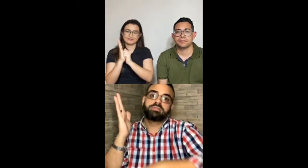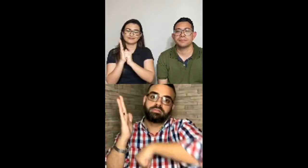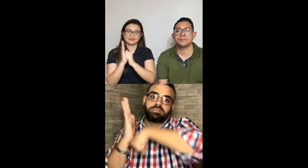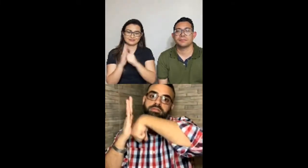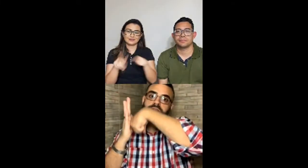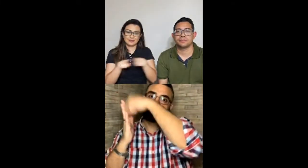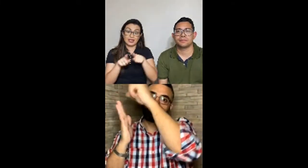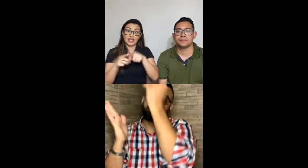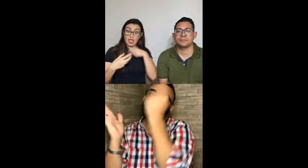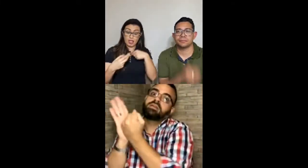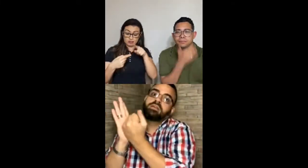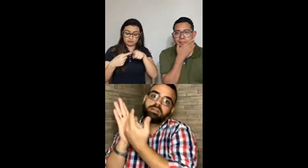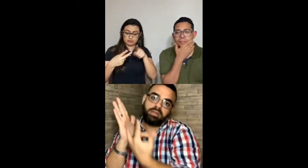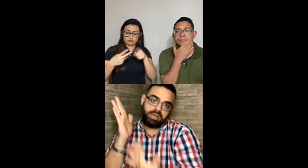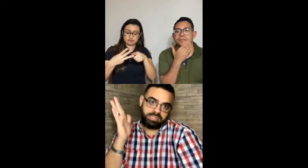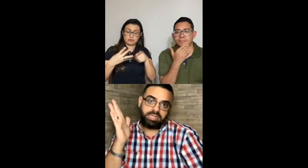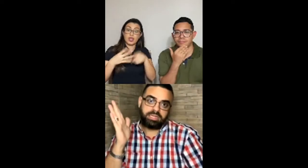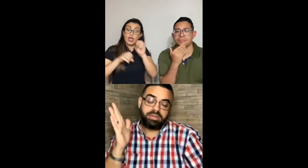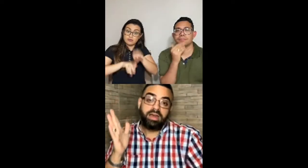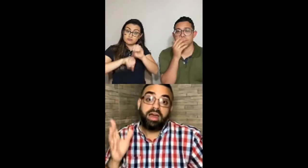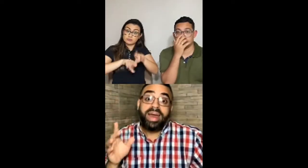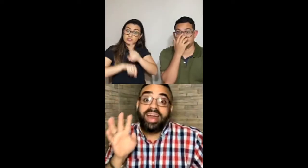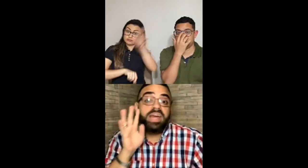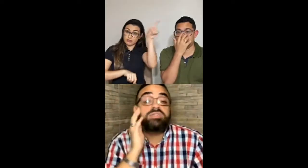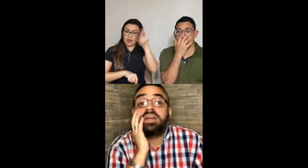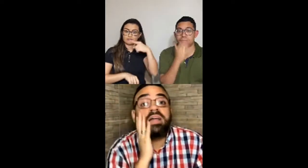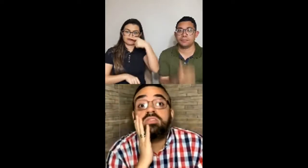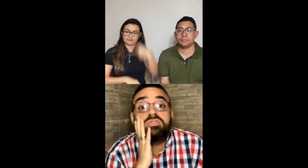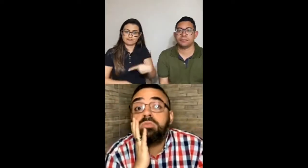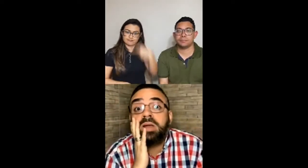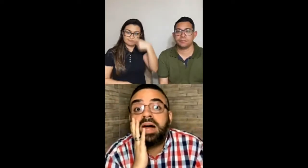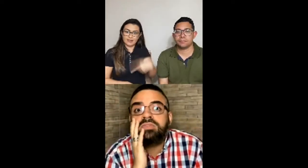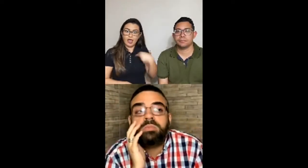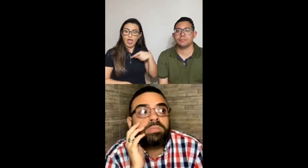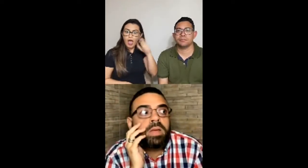paz. Que é esse.